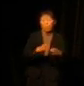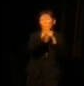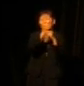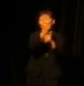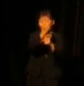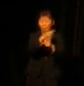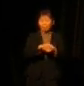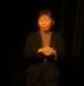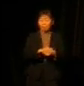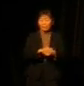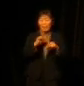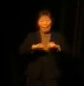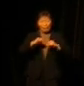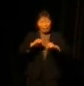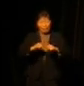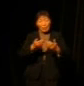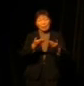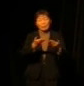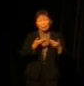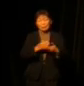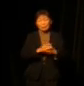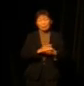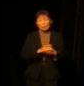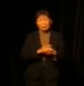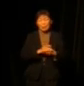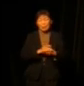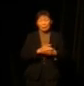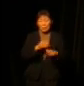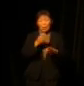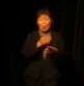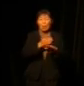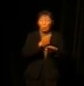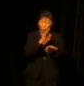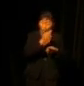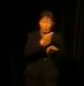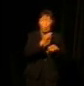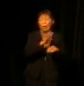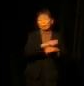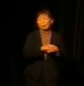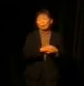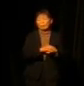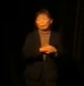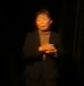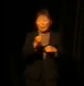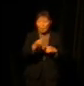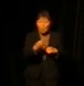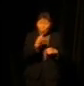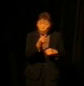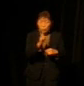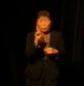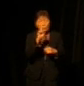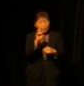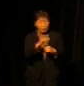り頑張ってくれたり支えてくれるね、おかげだと感じています。あともう一つあります。それはもう一つは、全